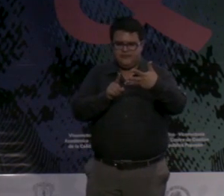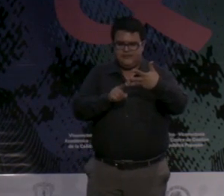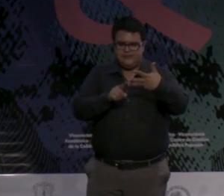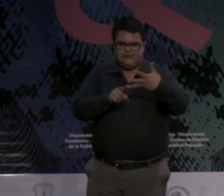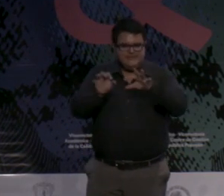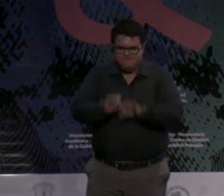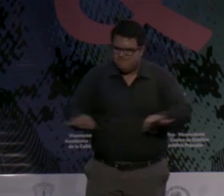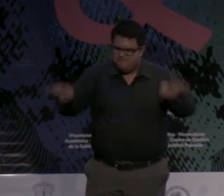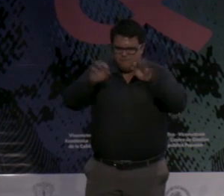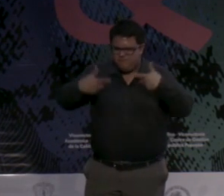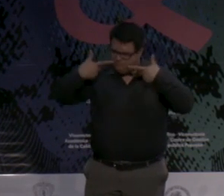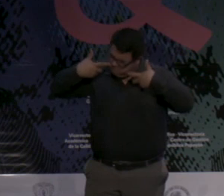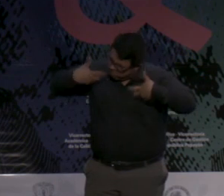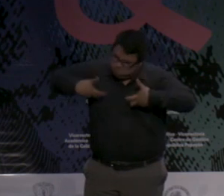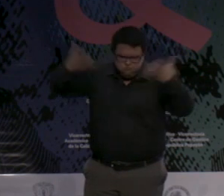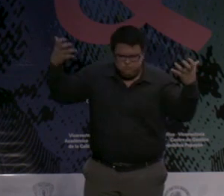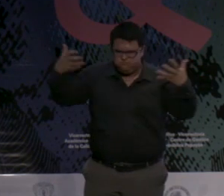gesto excesivo